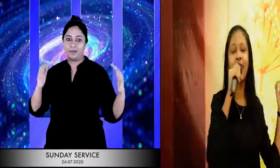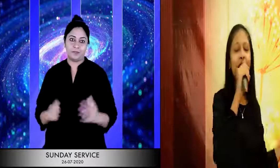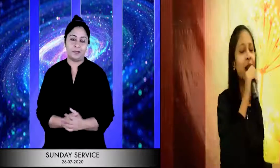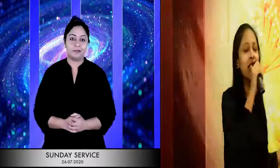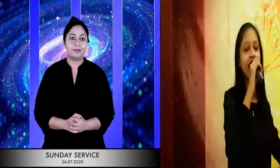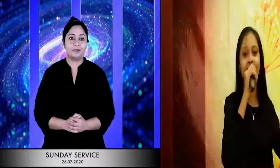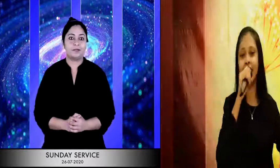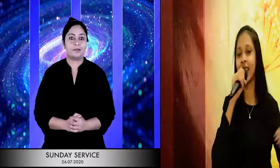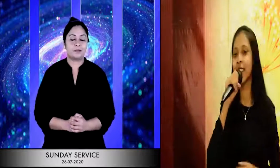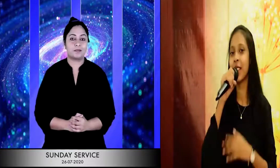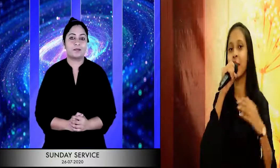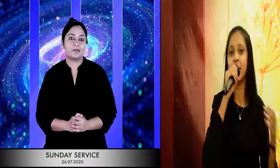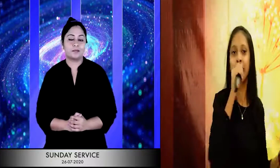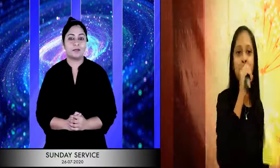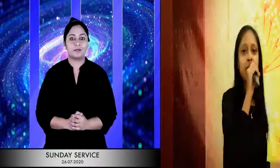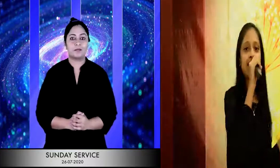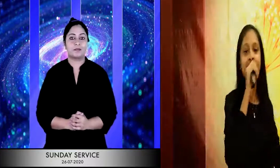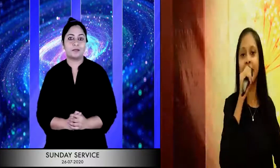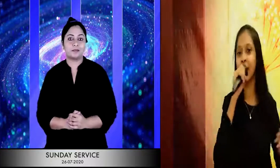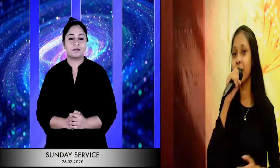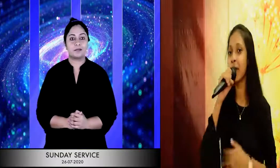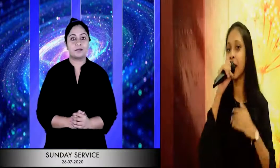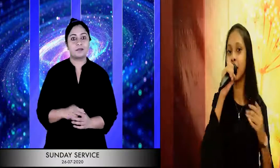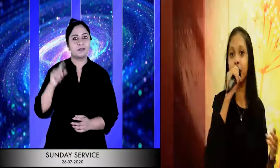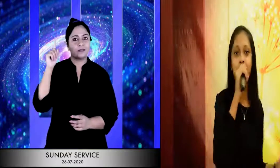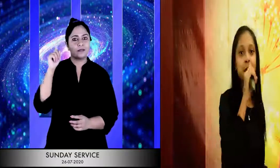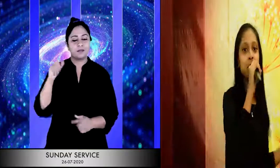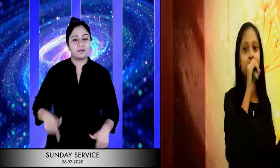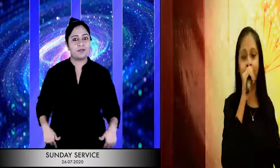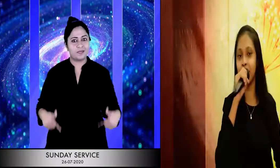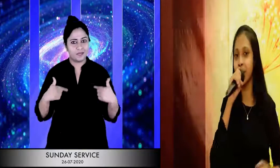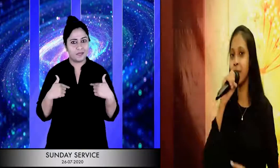কেউ নেই